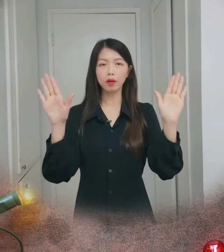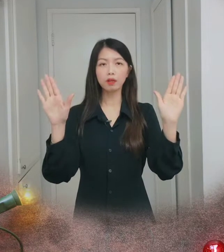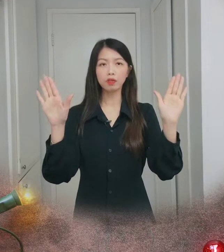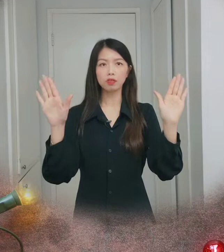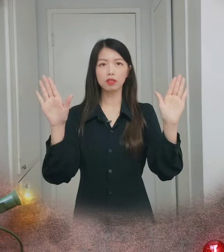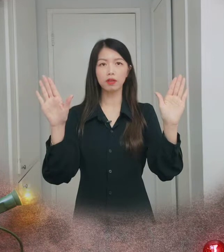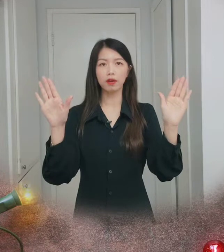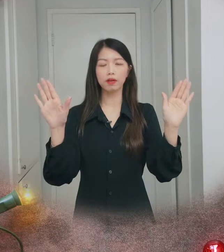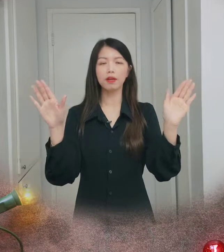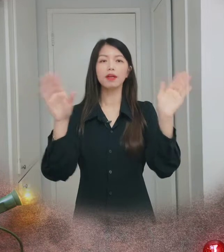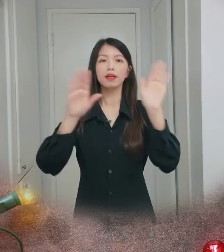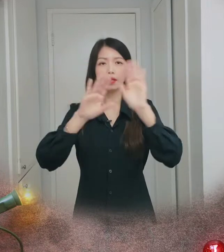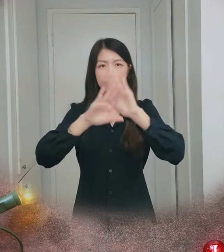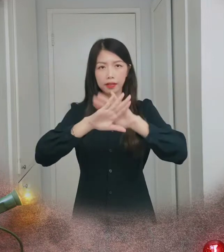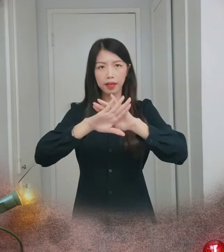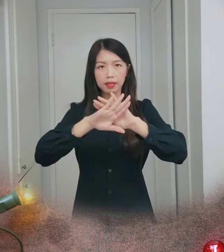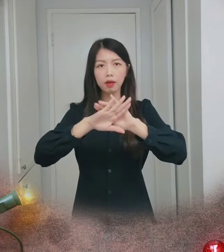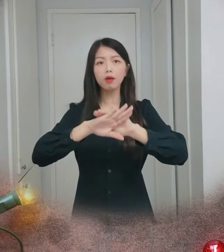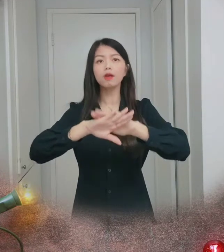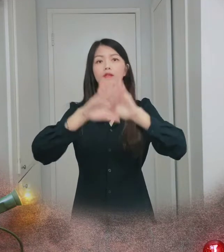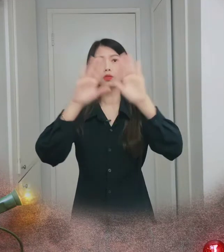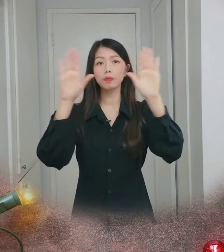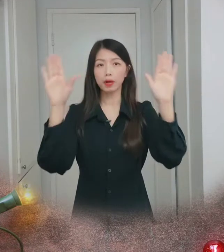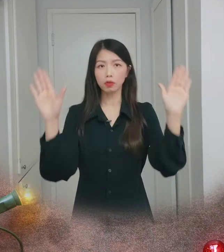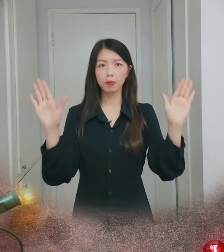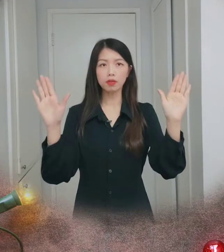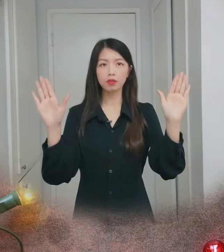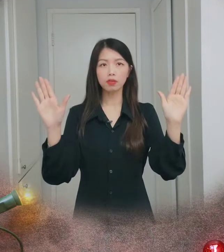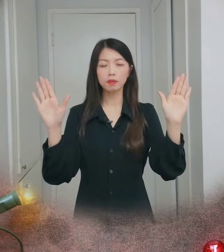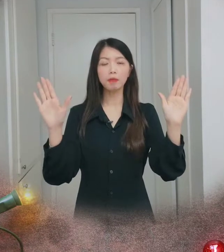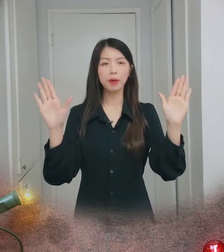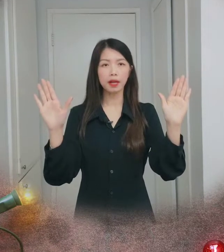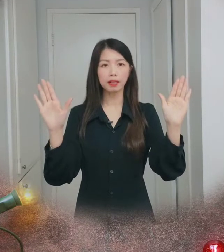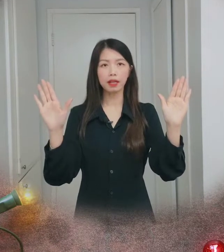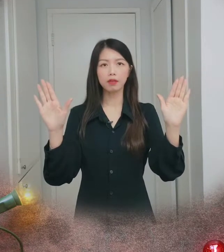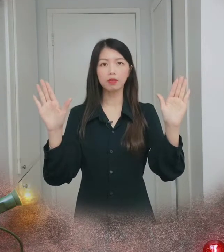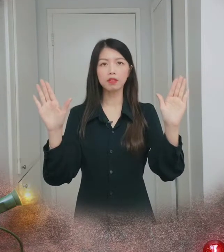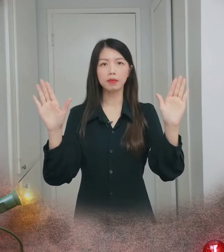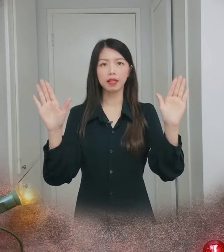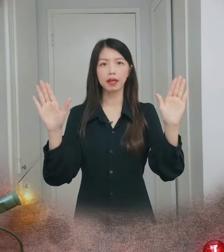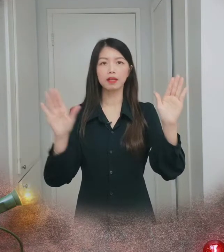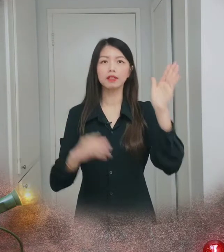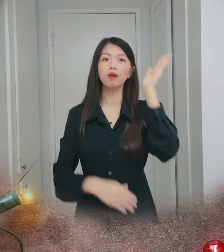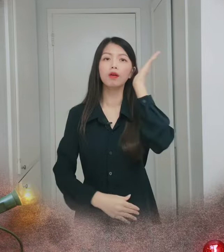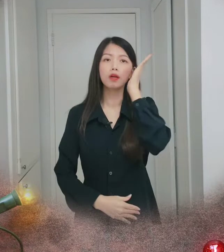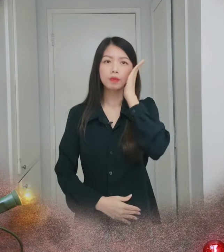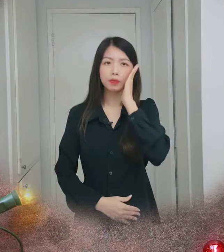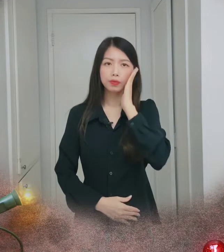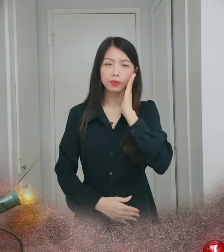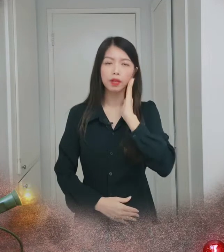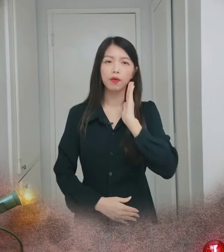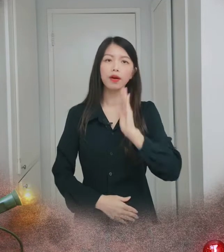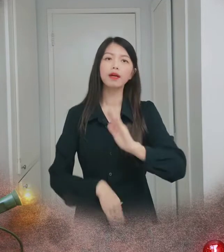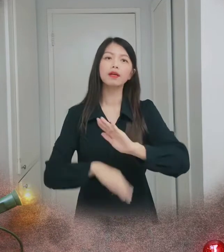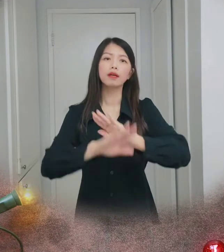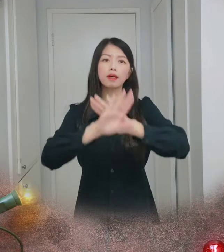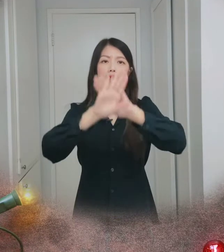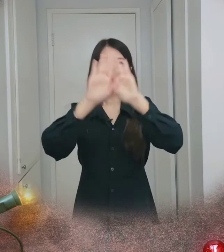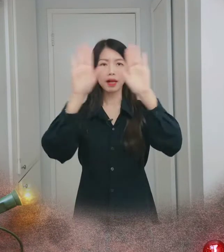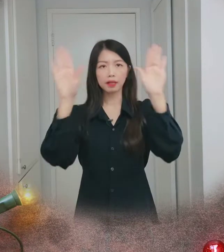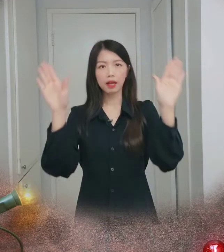밖으로 펼쳐주시는 거예요. 이 상태에서 손을 밖으로 펼쳐주시면 밝다 이런 뜻입니다. 그래서